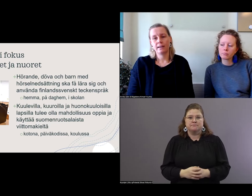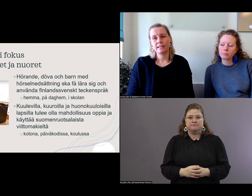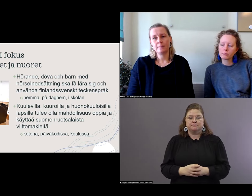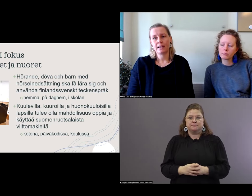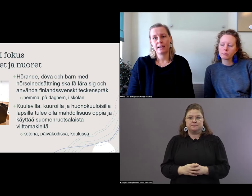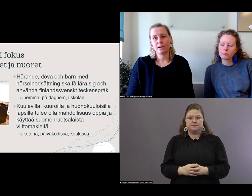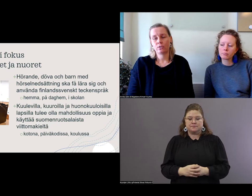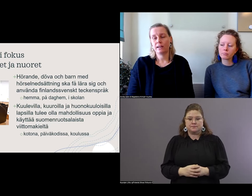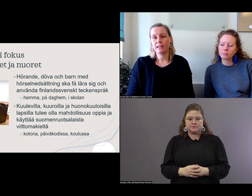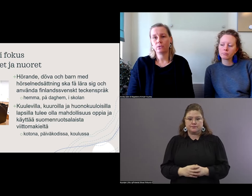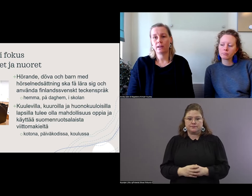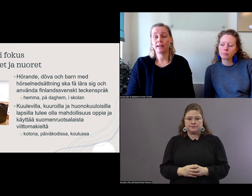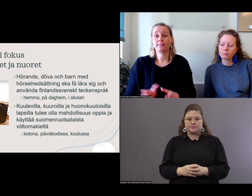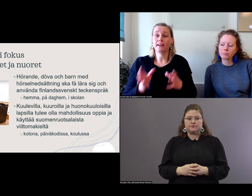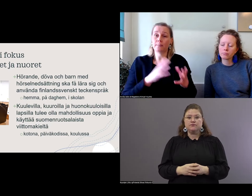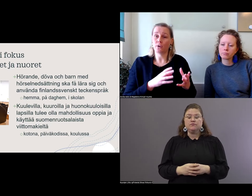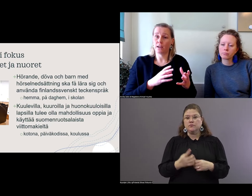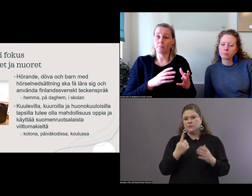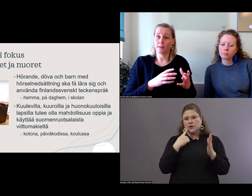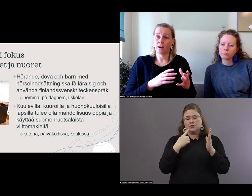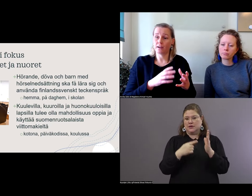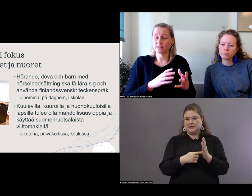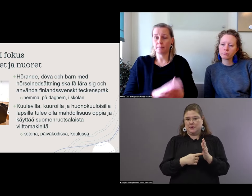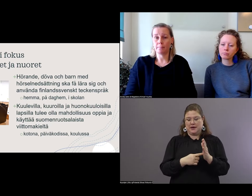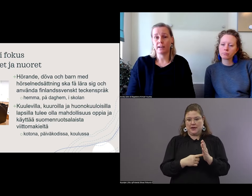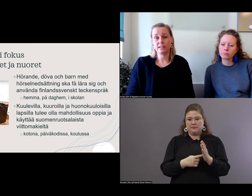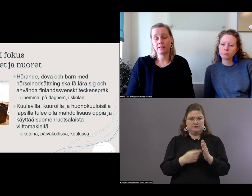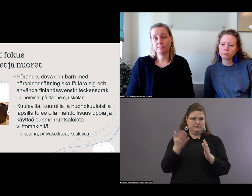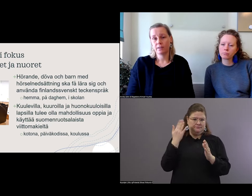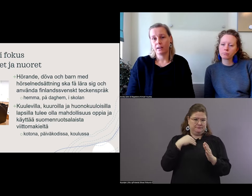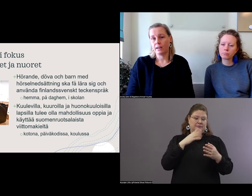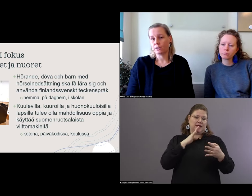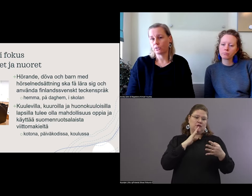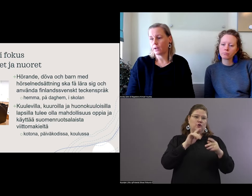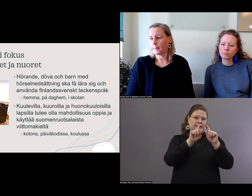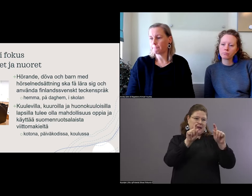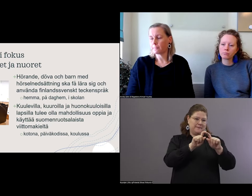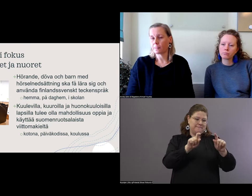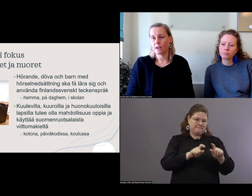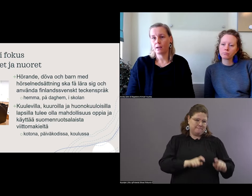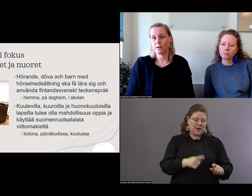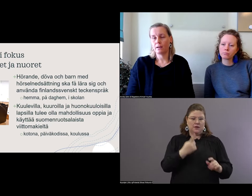Ja esimerkkinä nyt liittyen näihin teemoihin, mitä aikaisemmin mainitsin, niin